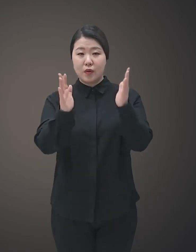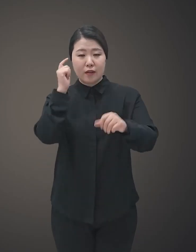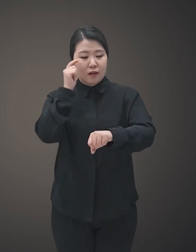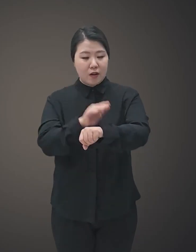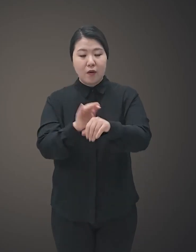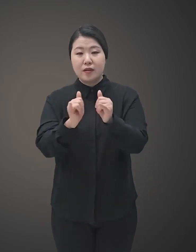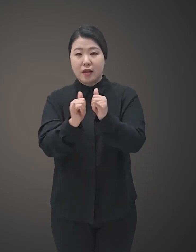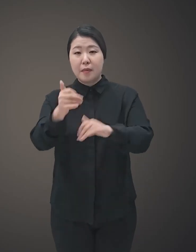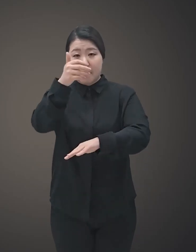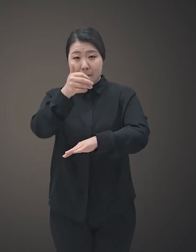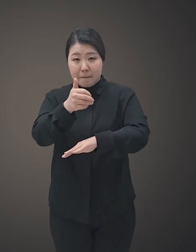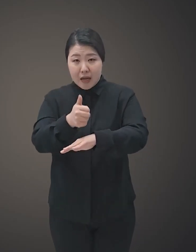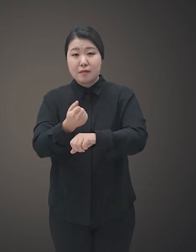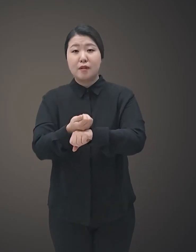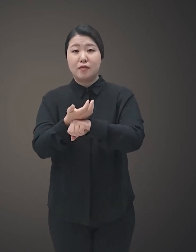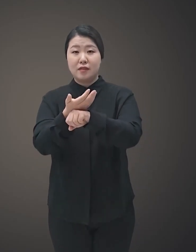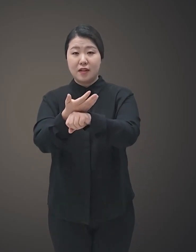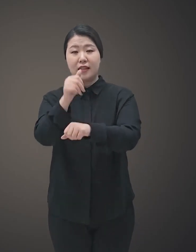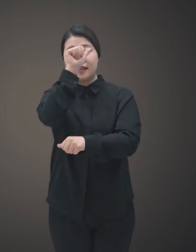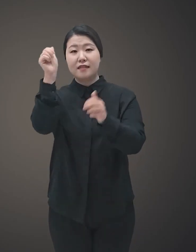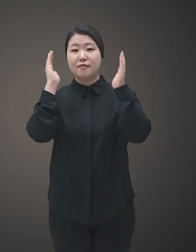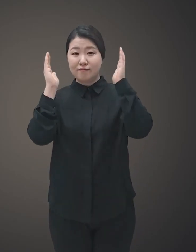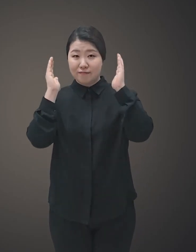숲속의 현자가 전하는 마지막 인생 수업.